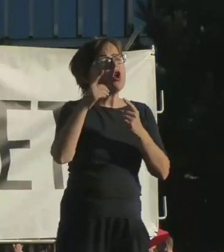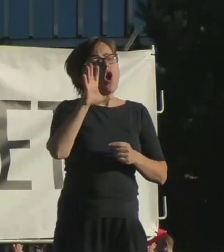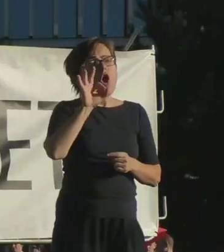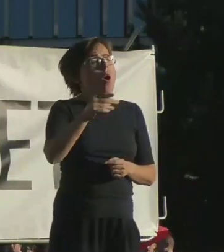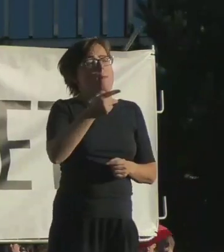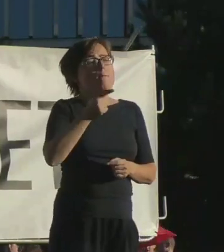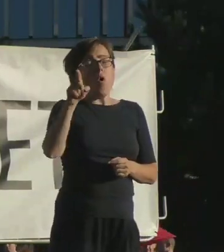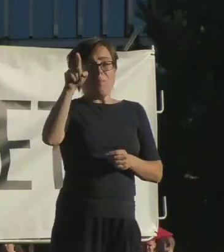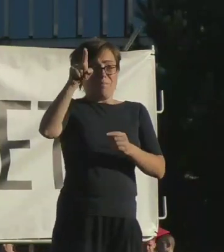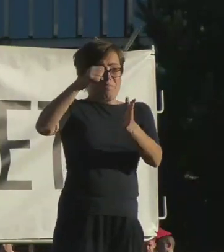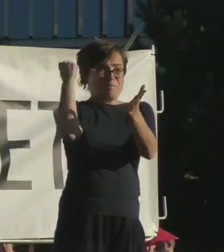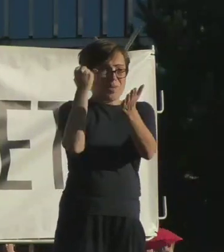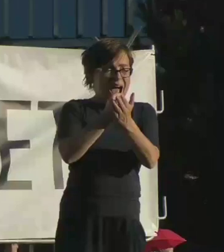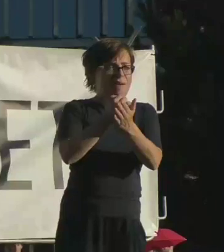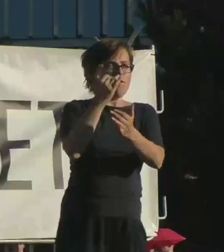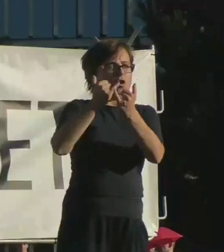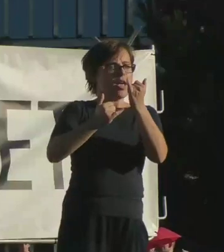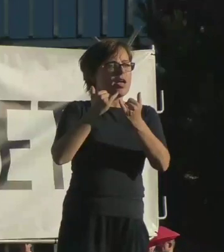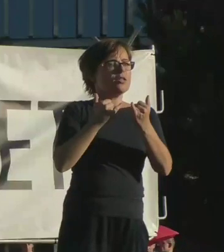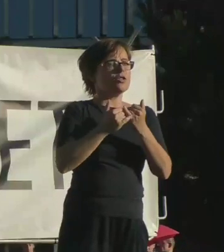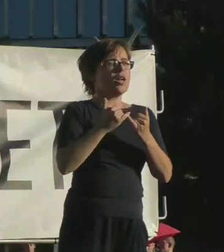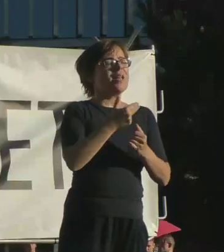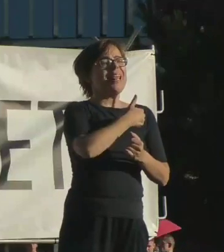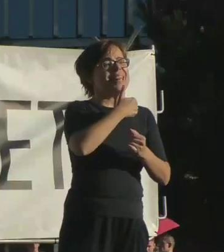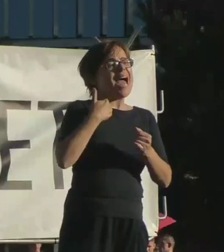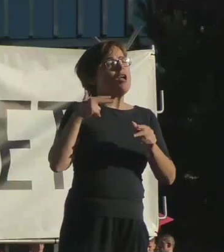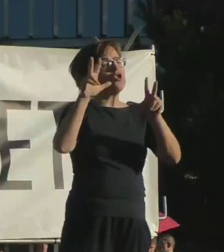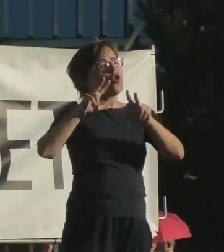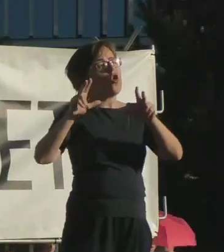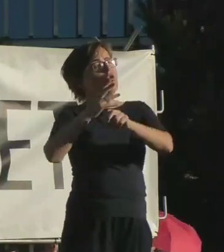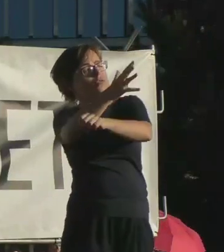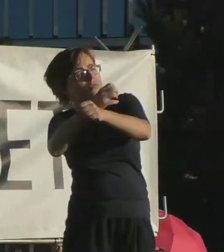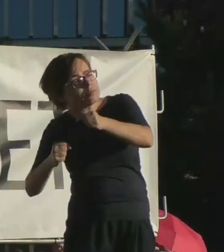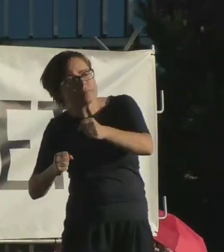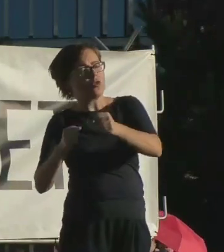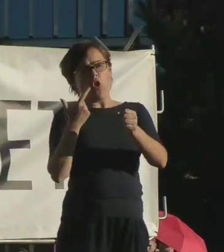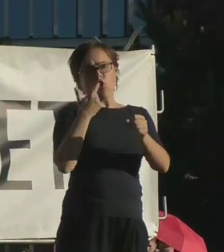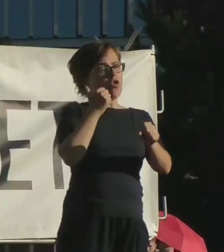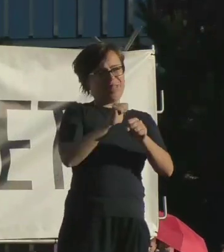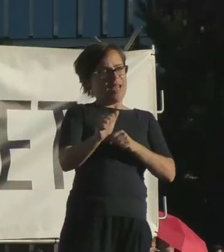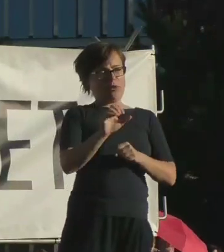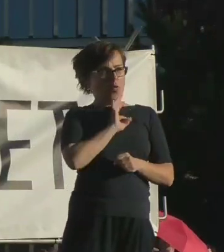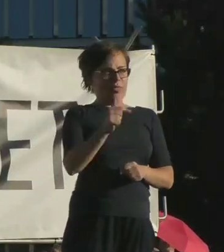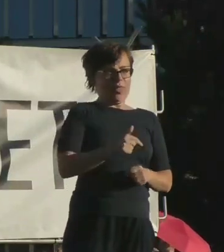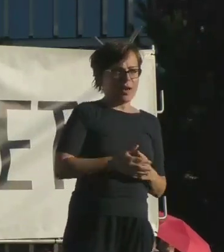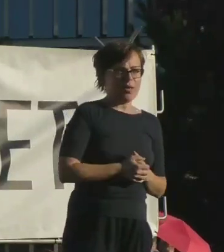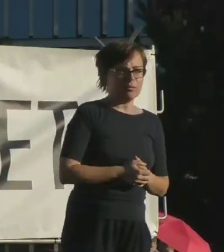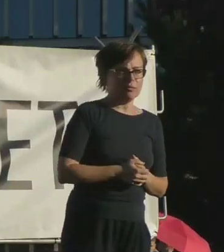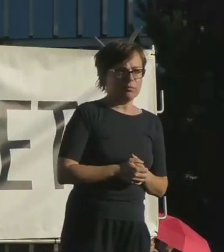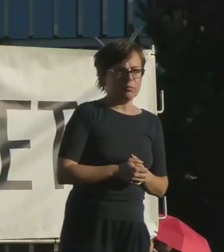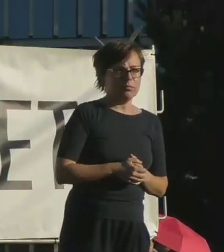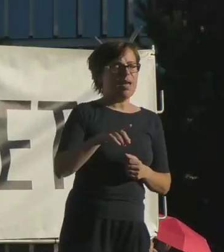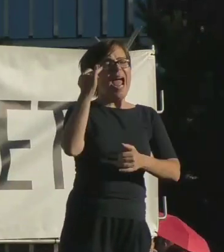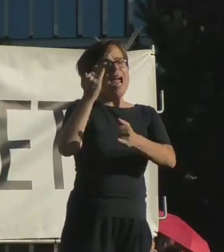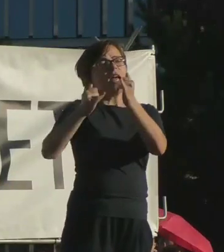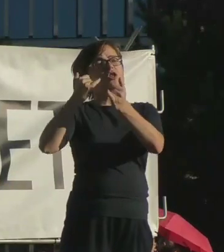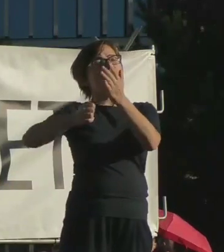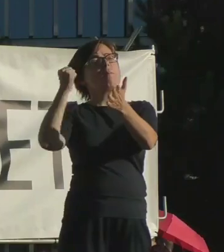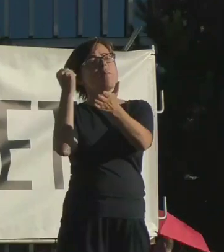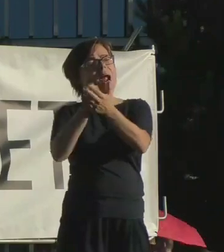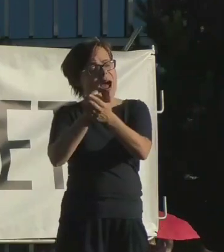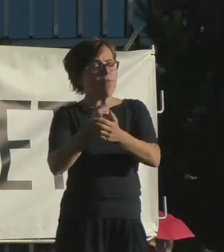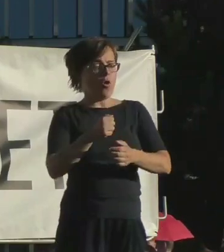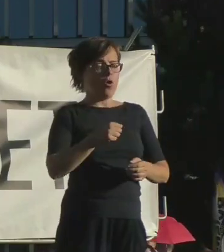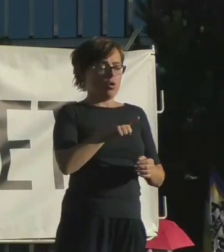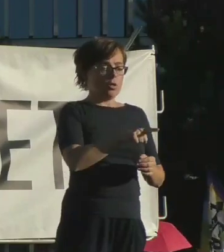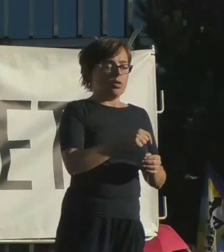interesie takie prawo, które zamyka naszych bliskich. Nie jest w interesie prawo, które powoduje, że po naszej